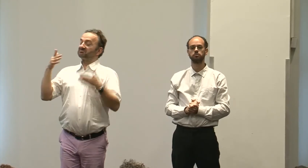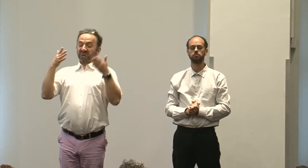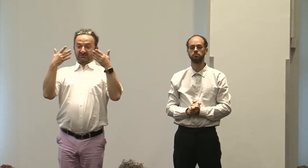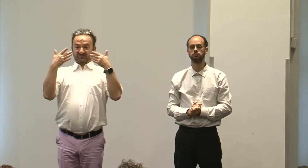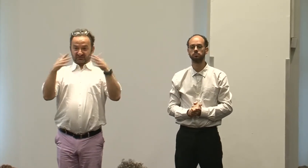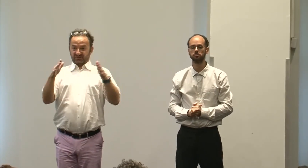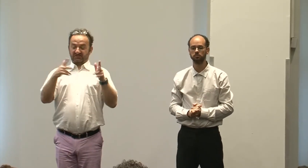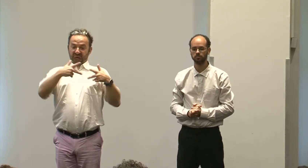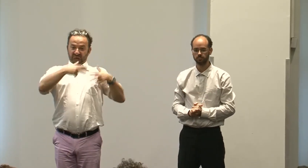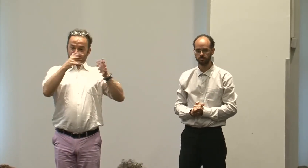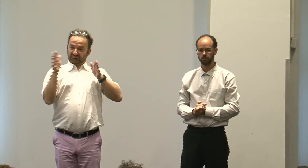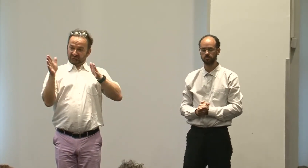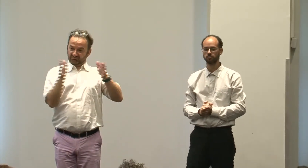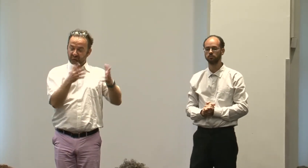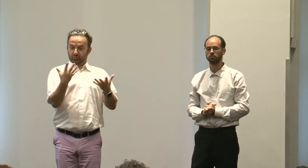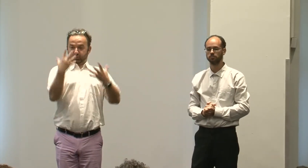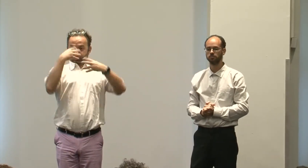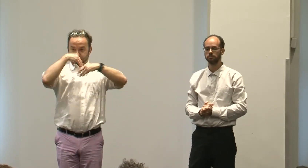cores.